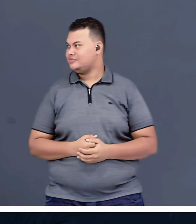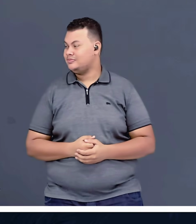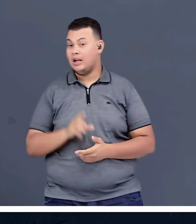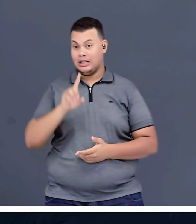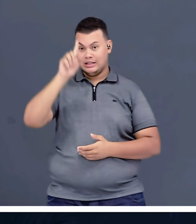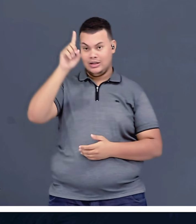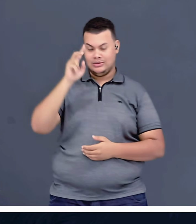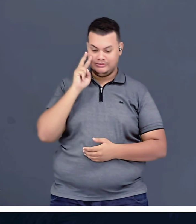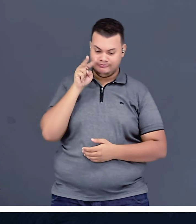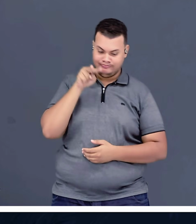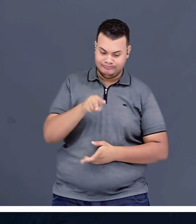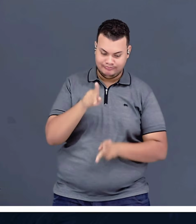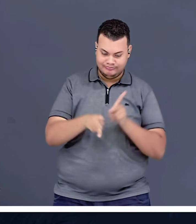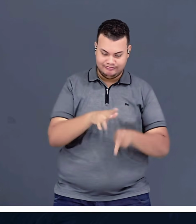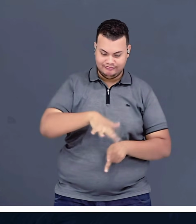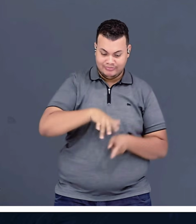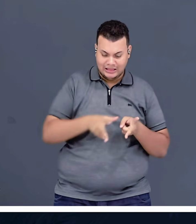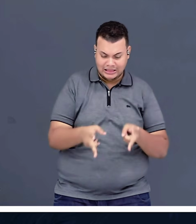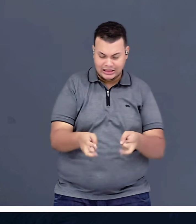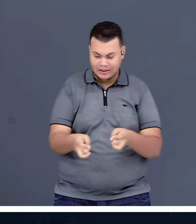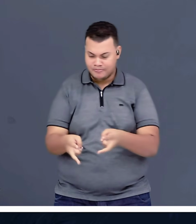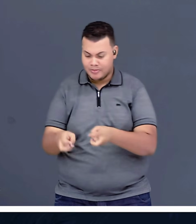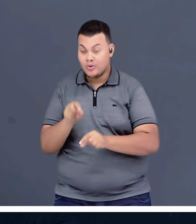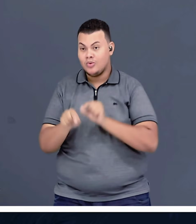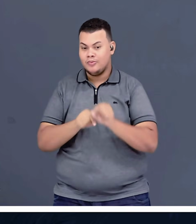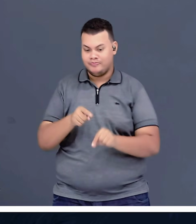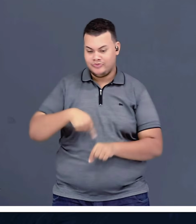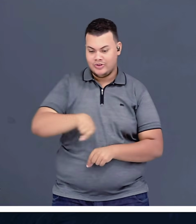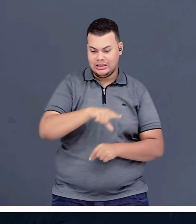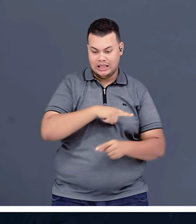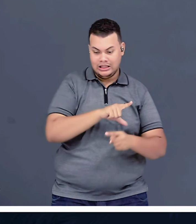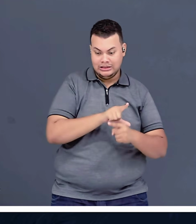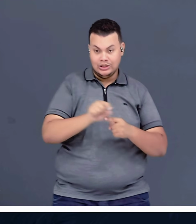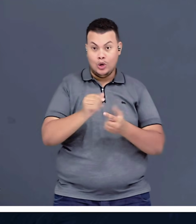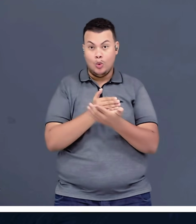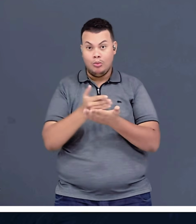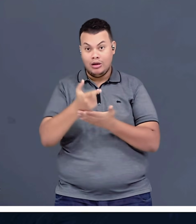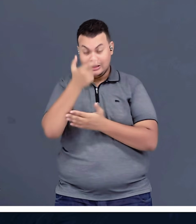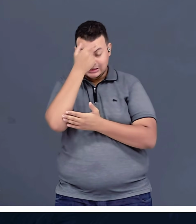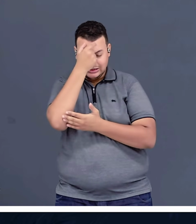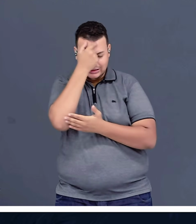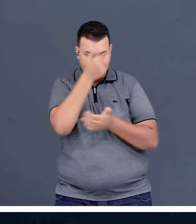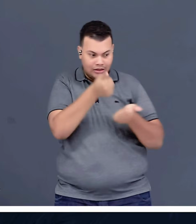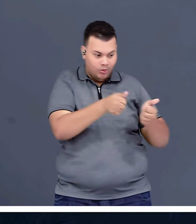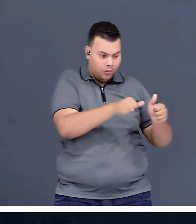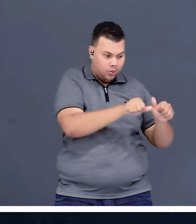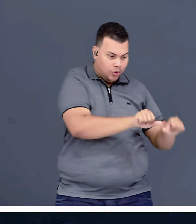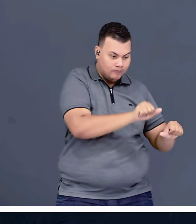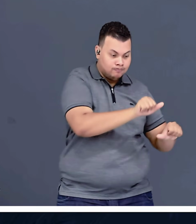Deus olhou para esse povo e percebeu: eles estão saindo da mentalidade de escassez.